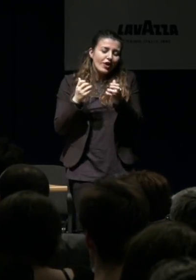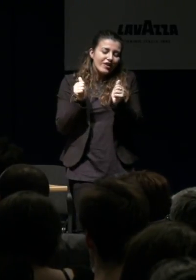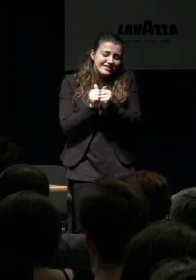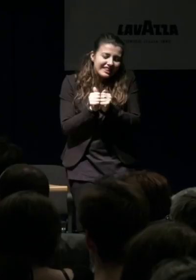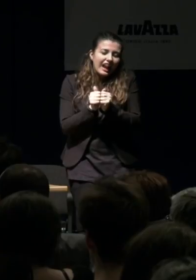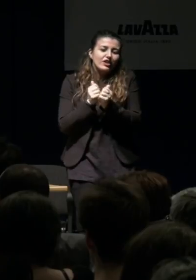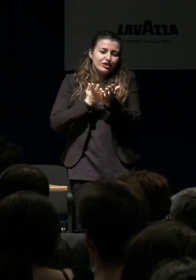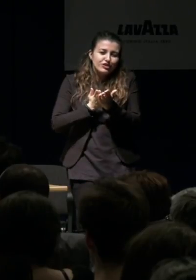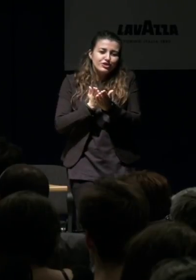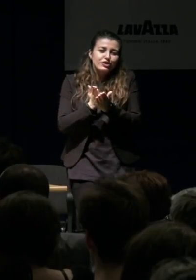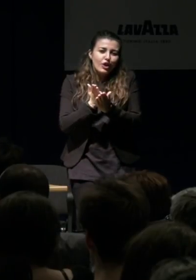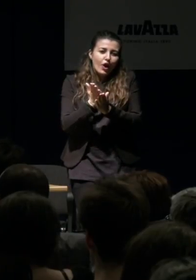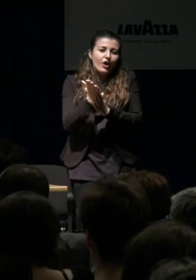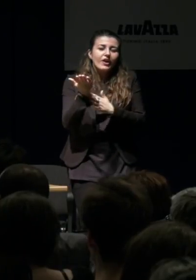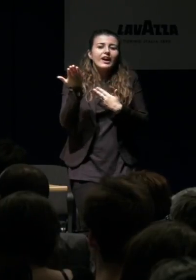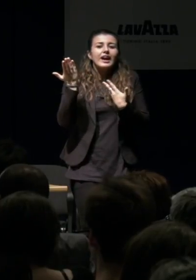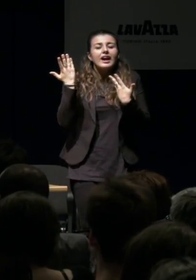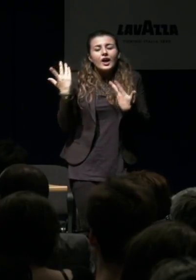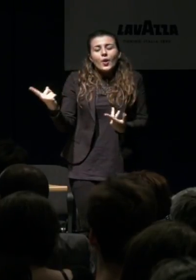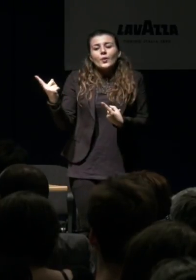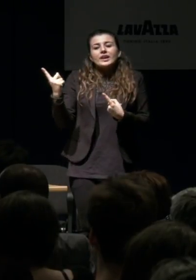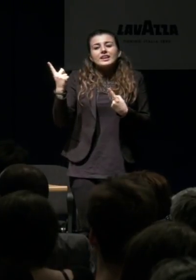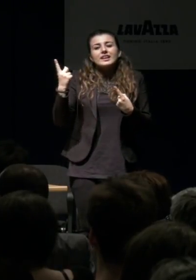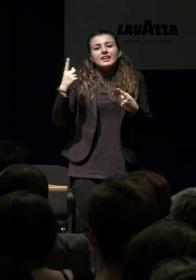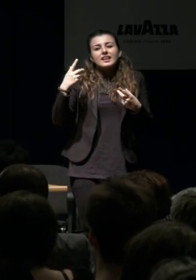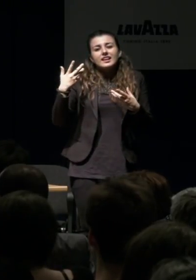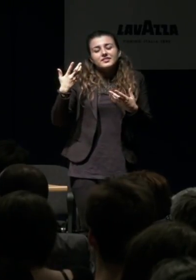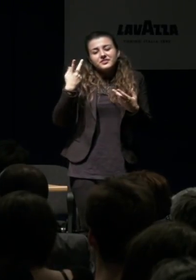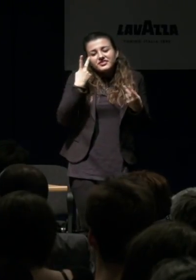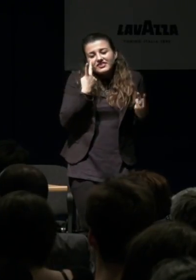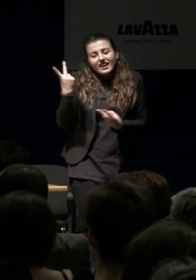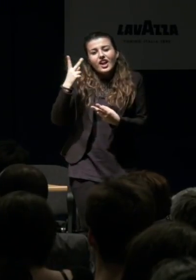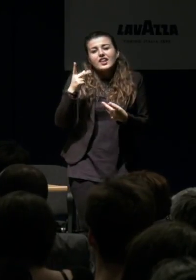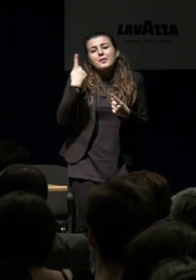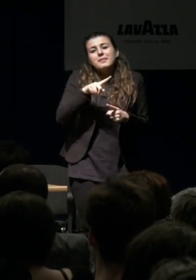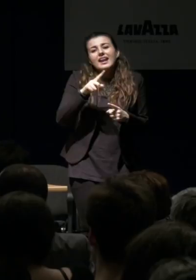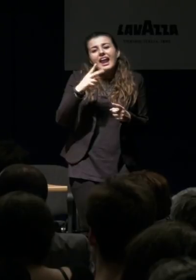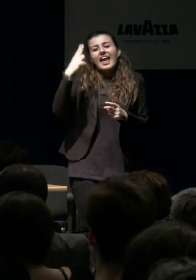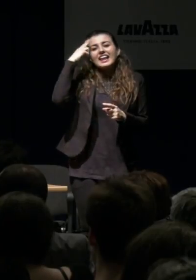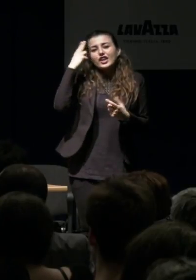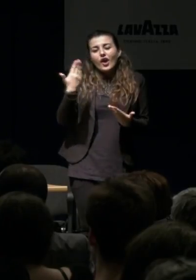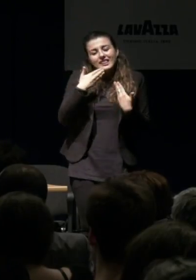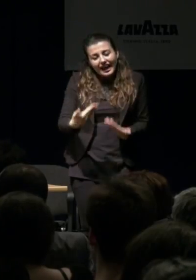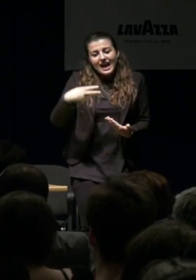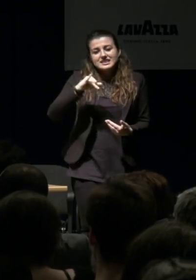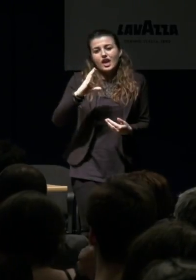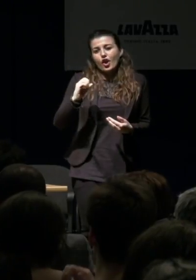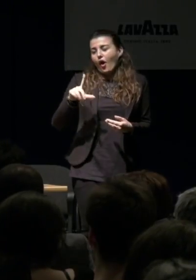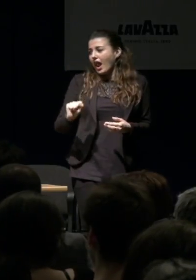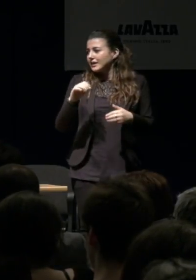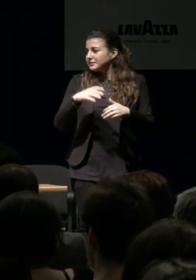insomma introduce questo incontro con un suo ricordo grazie a nicola